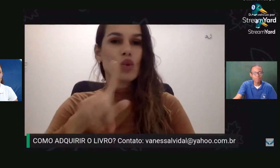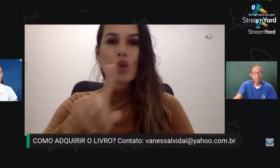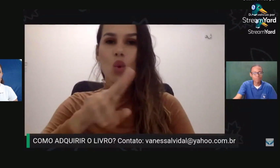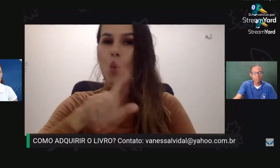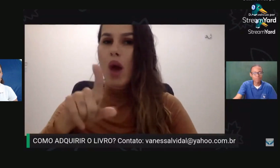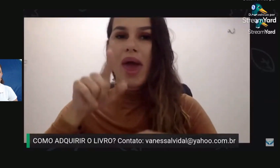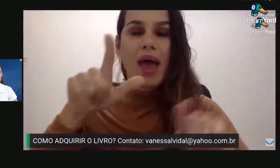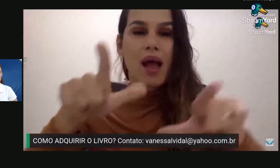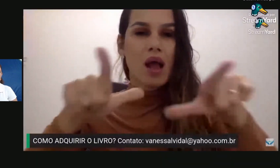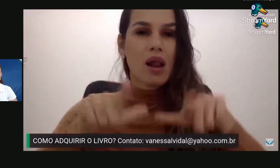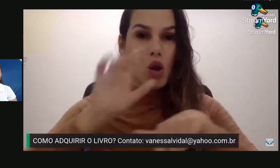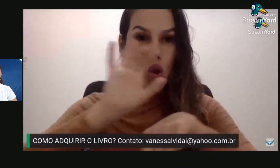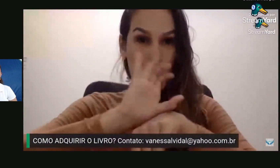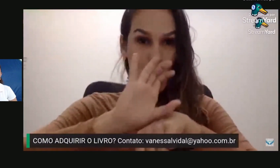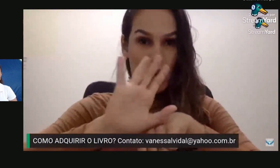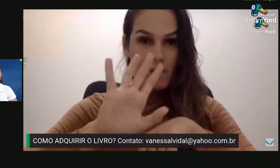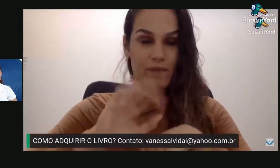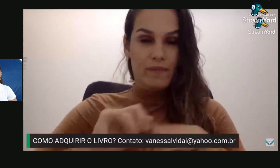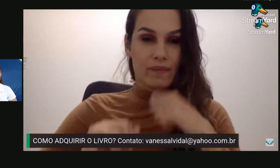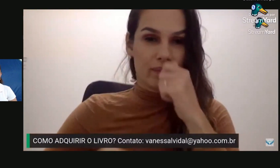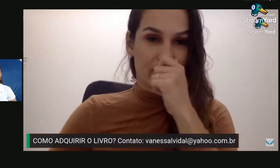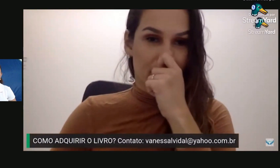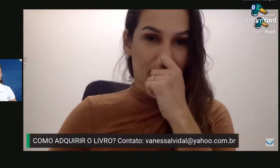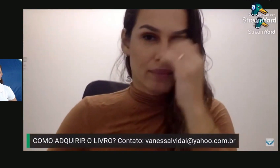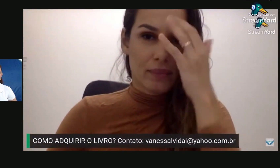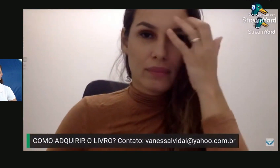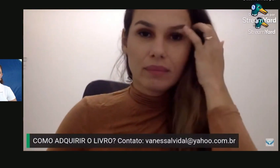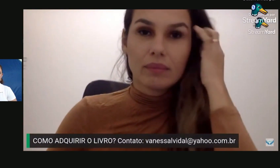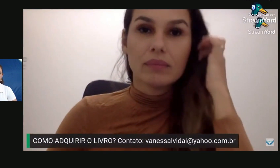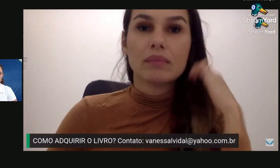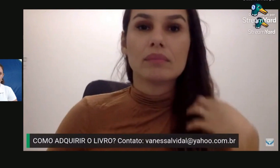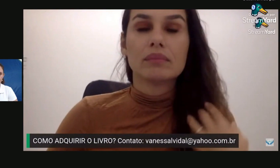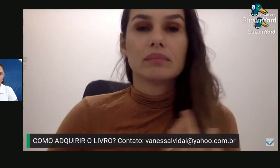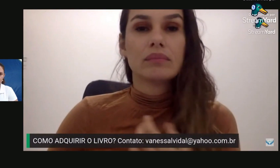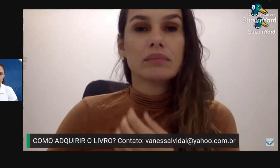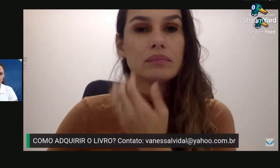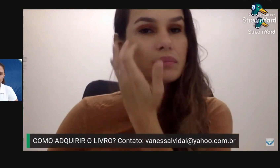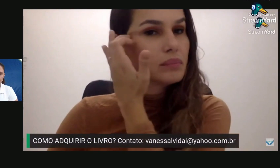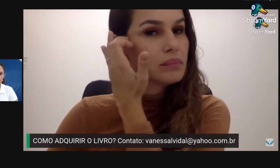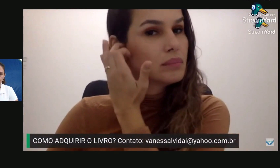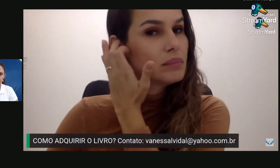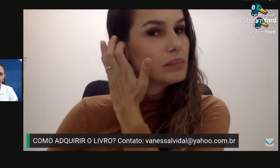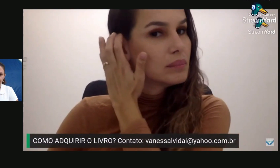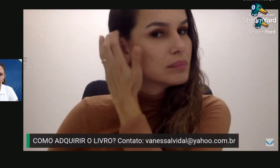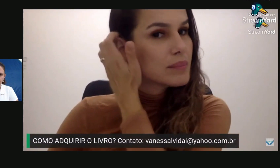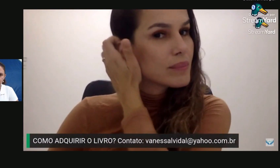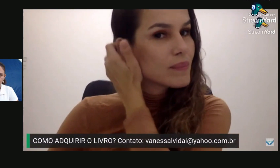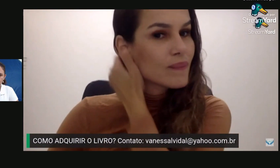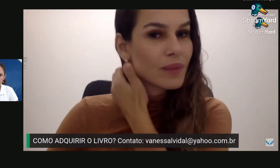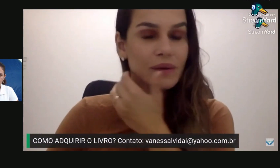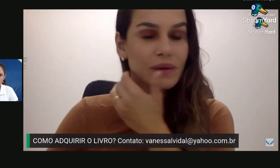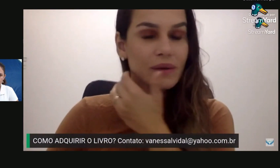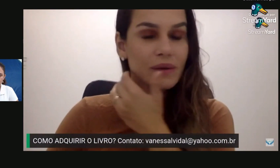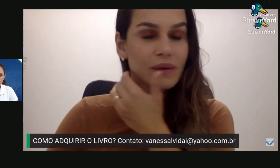Libras e mostrei essa questão, então, do